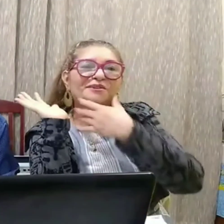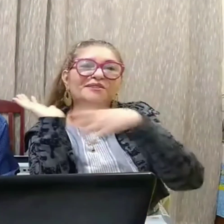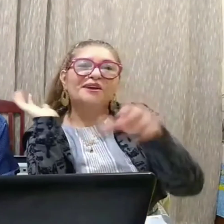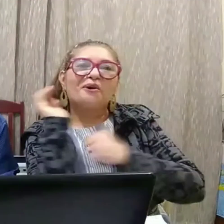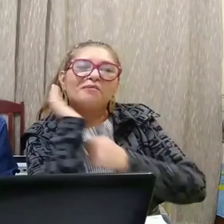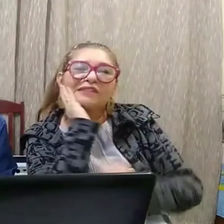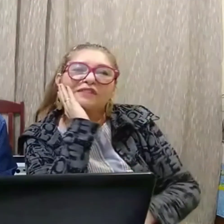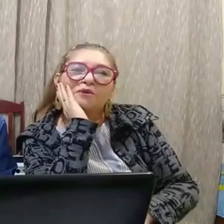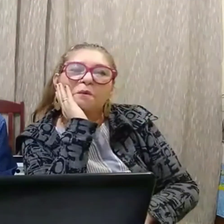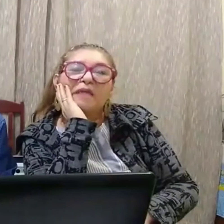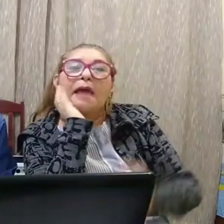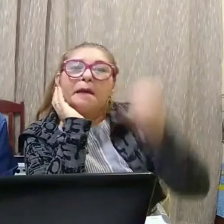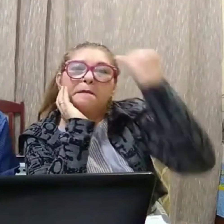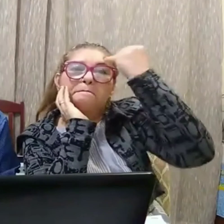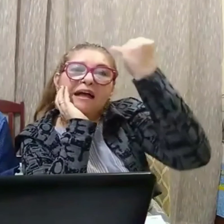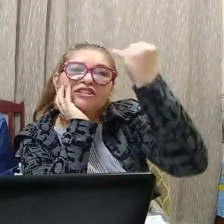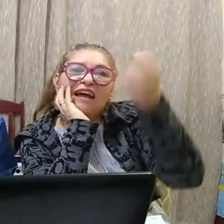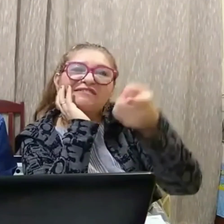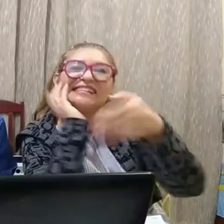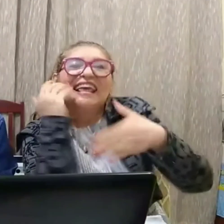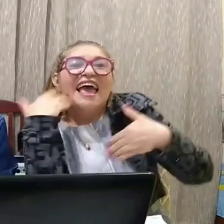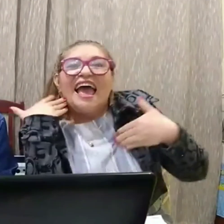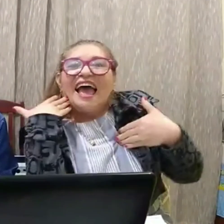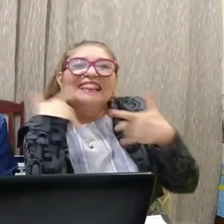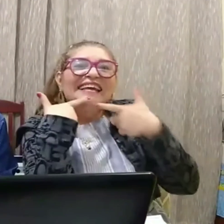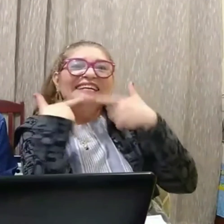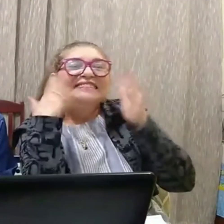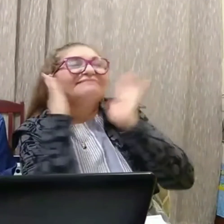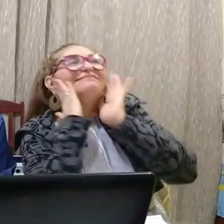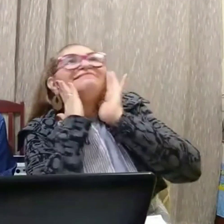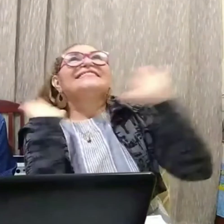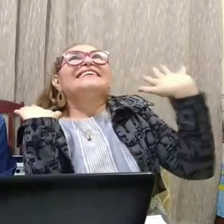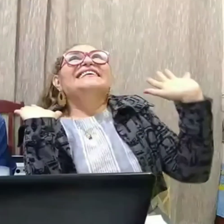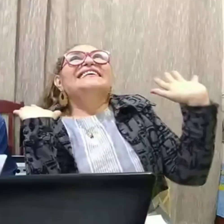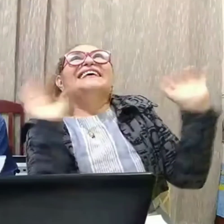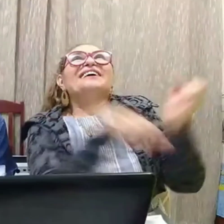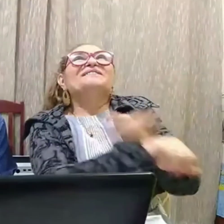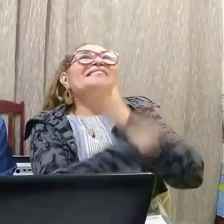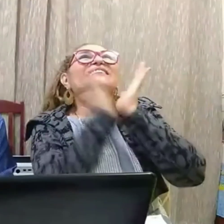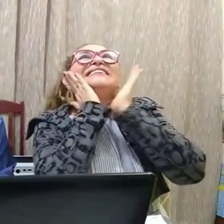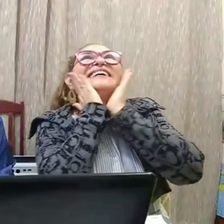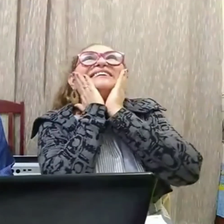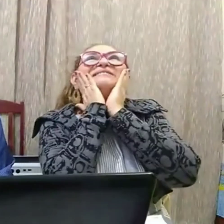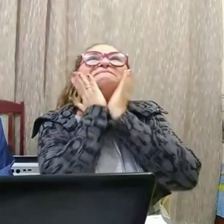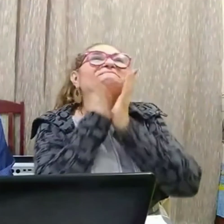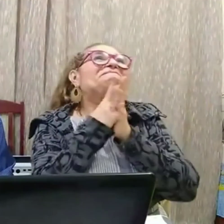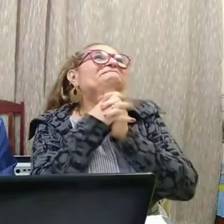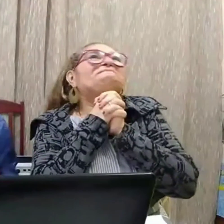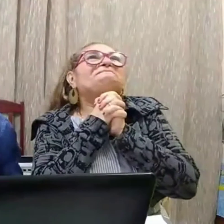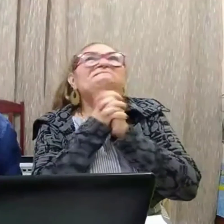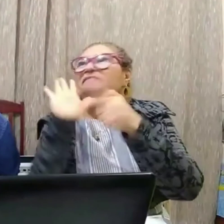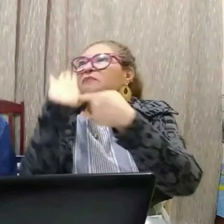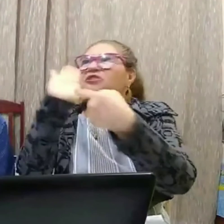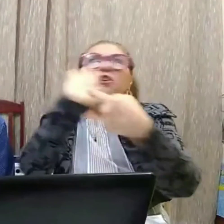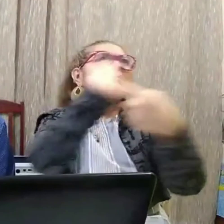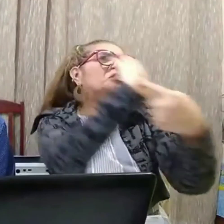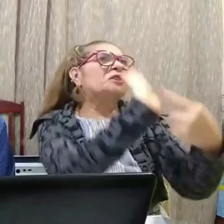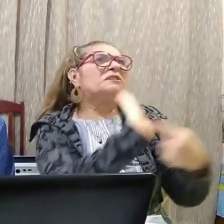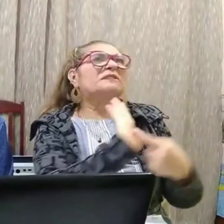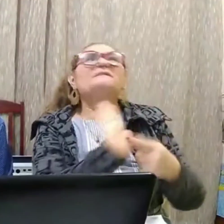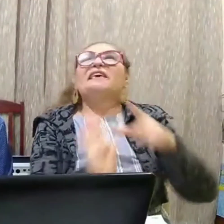Eu posso imaginar você com toda a alegria, e por um bom tempo você tinha e manifestava